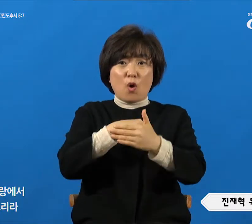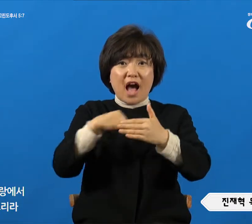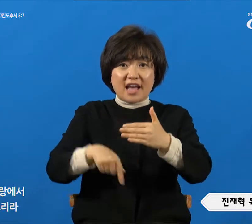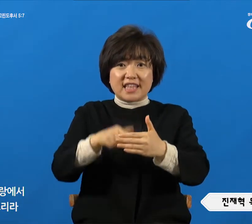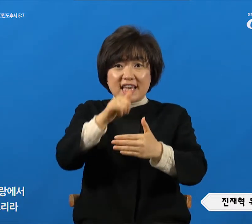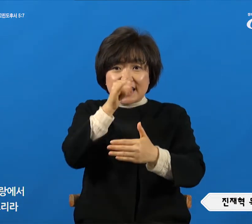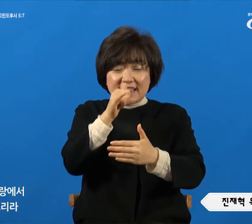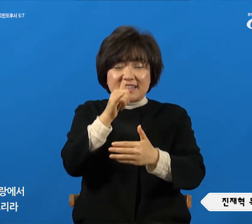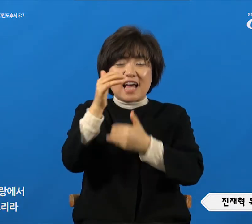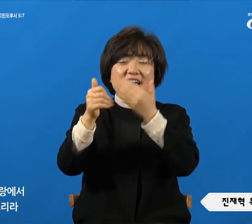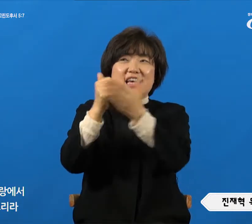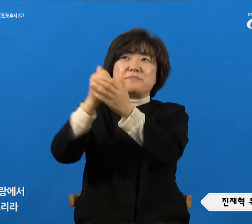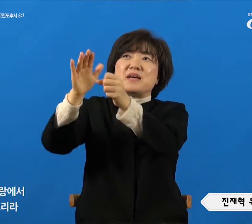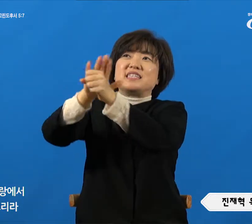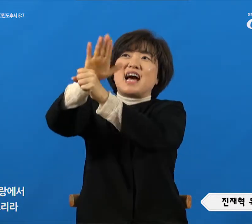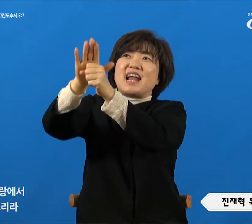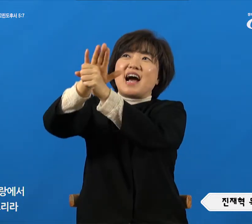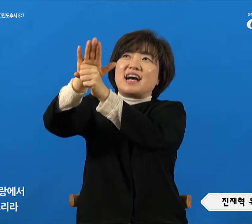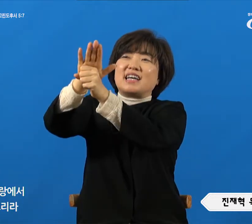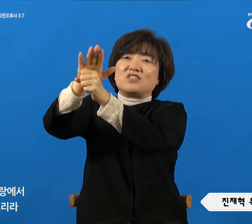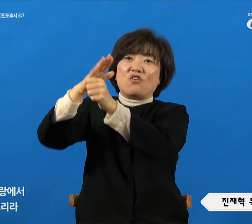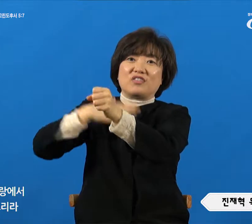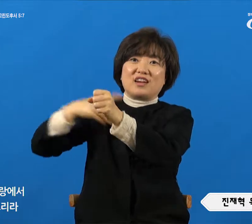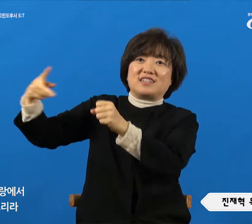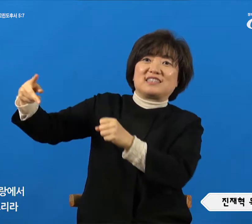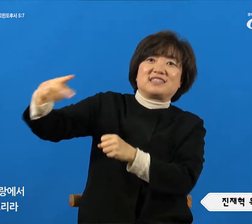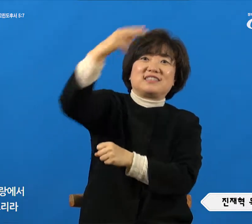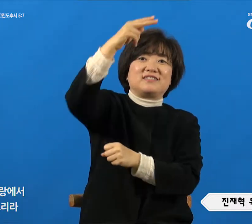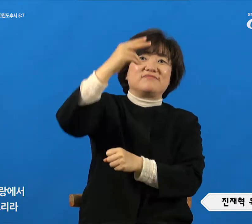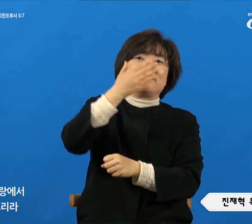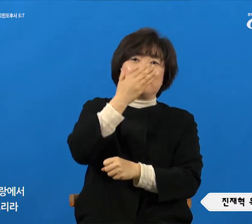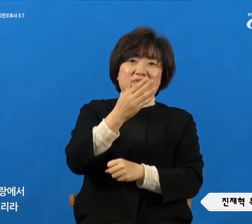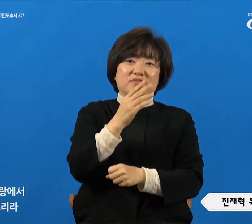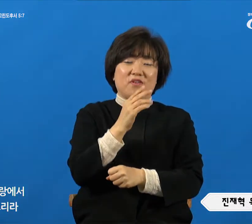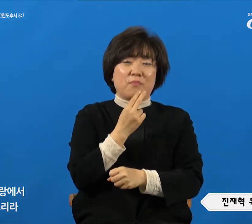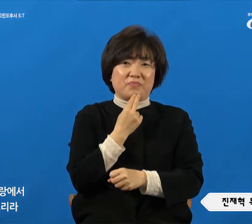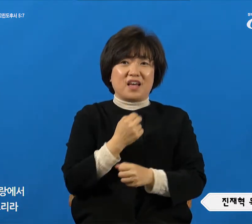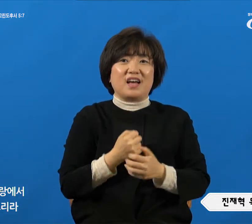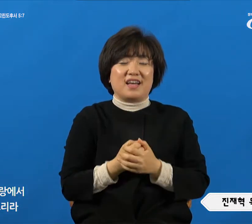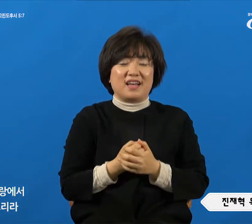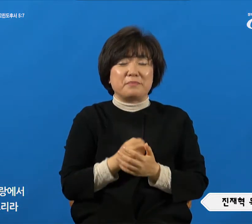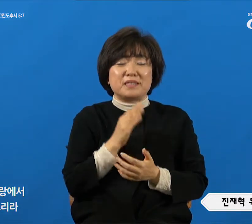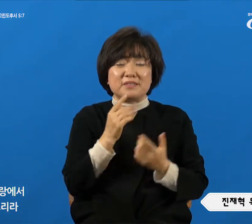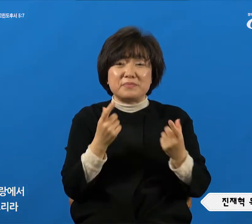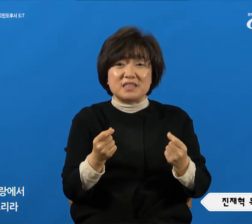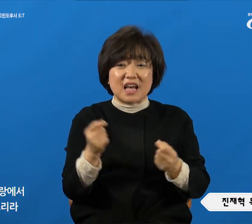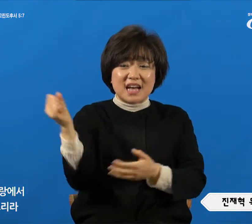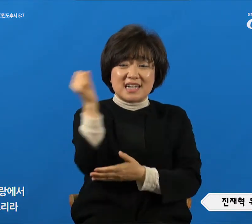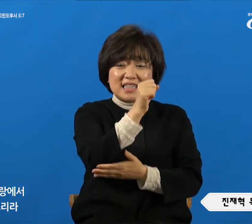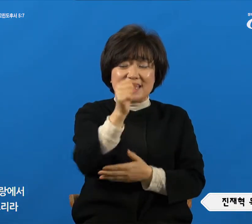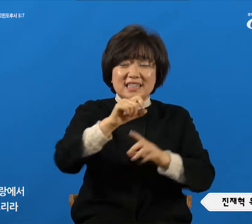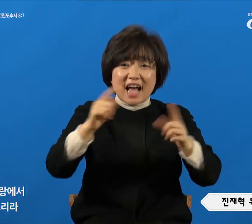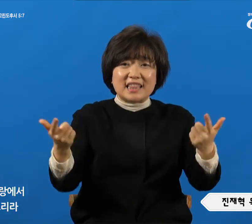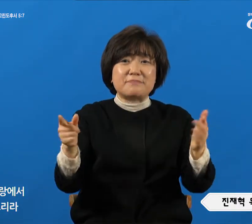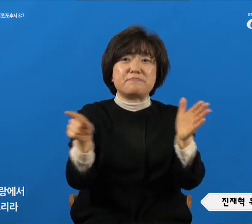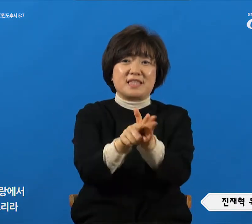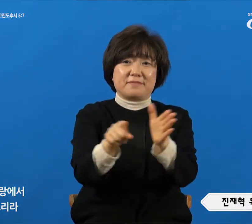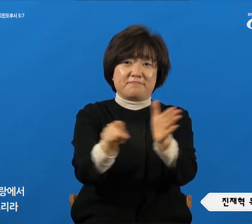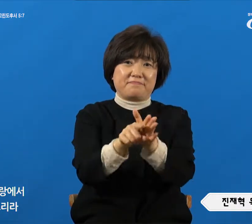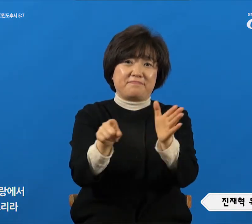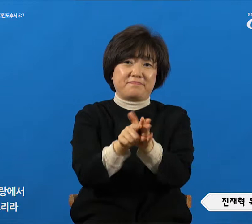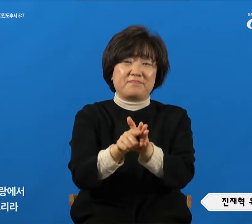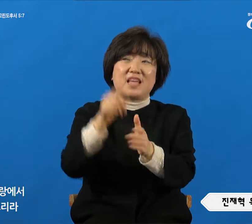사랑 안에서 끊을 수 없느니라. 그렇습니다. 흔들리지 않는